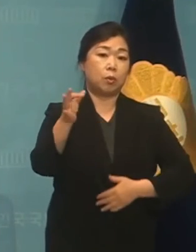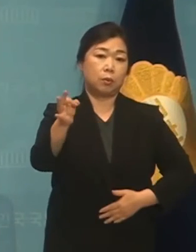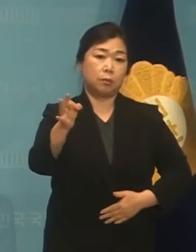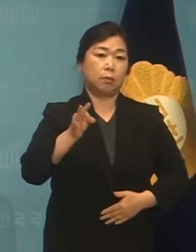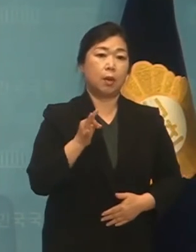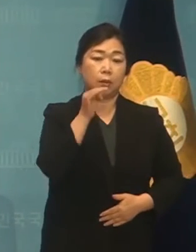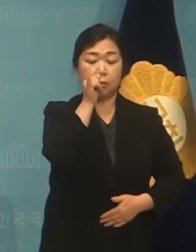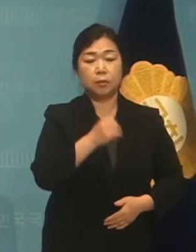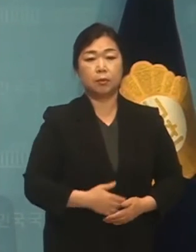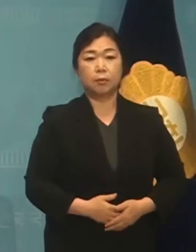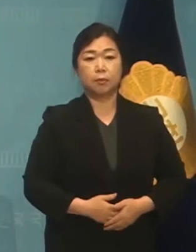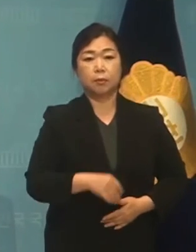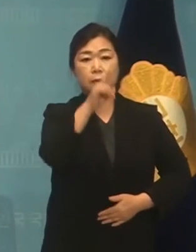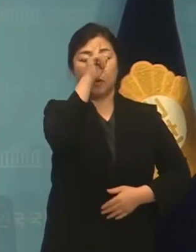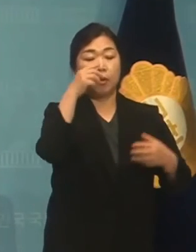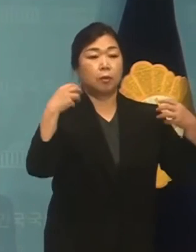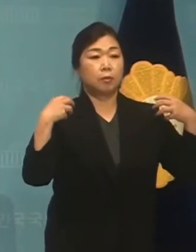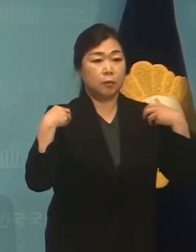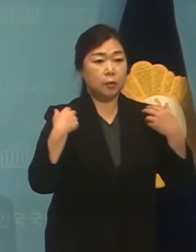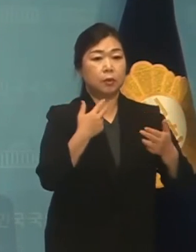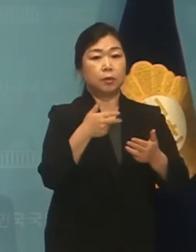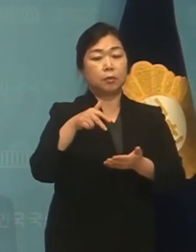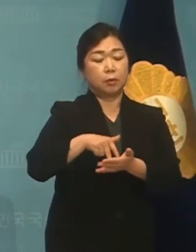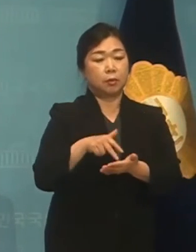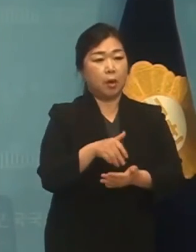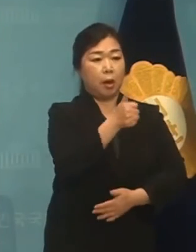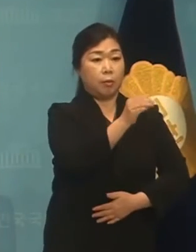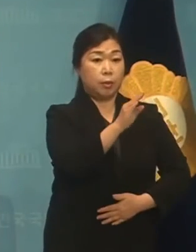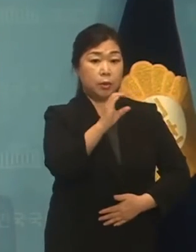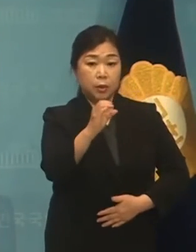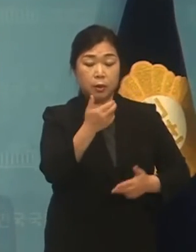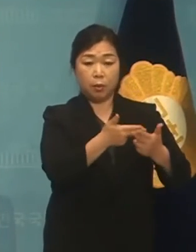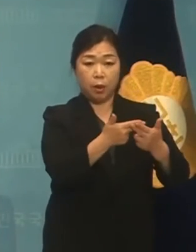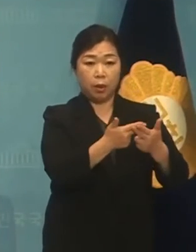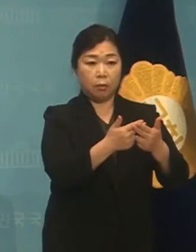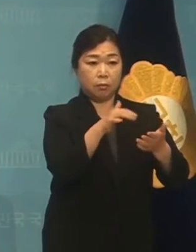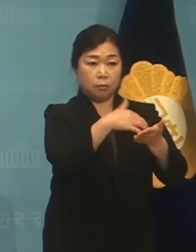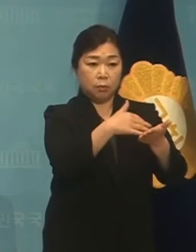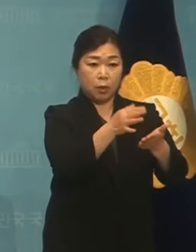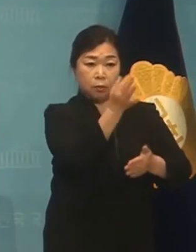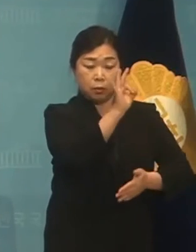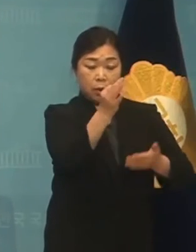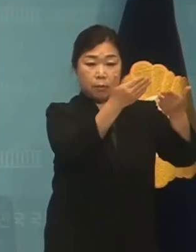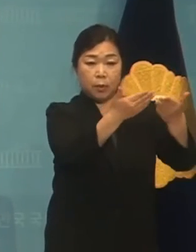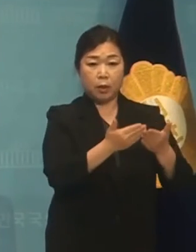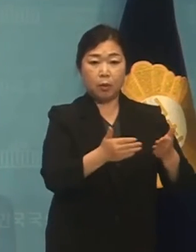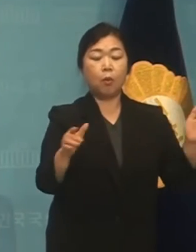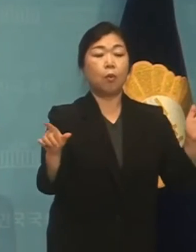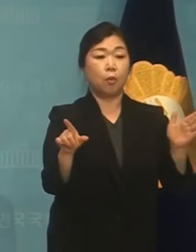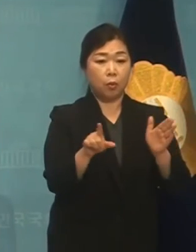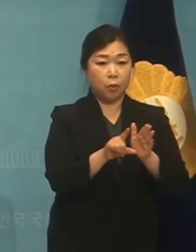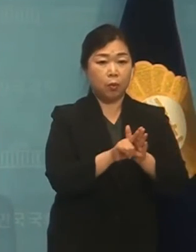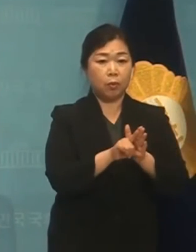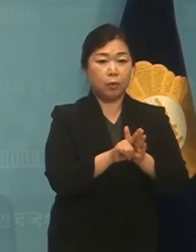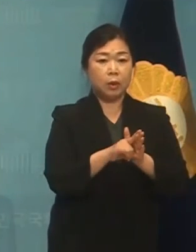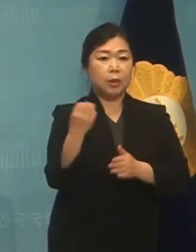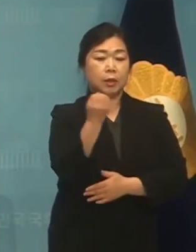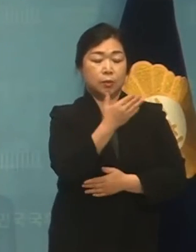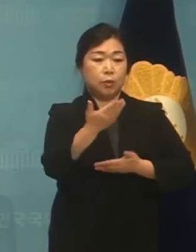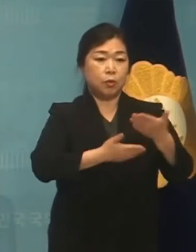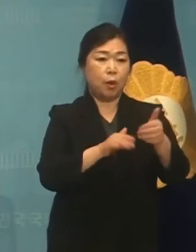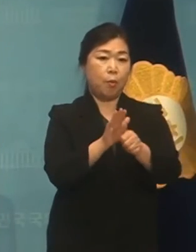수령했습니다. 정부는 ABC 협회의 인증 부수를 믿고 신문 유통사업 보조금을